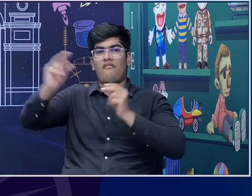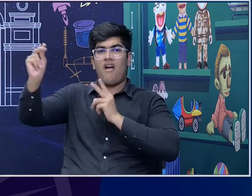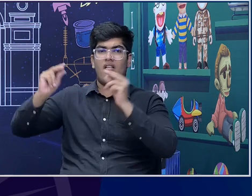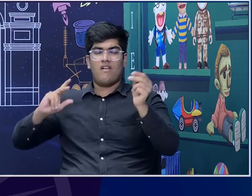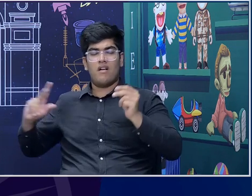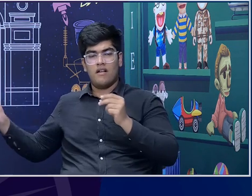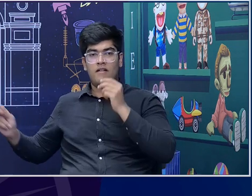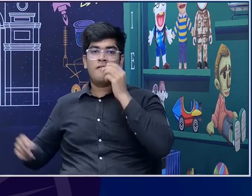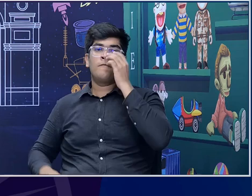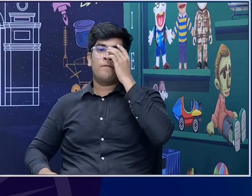कवर सिंग जी है